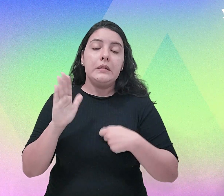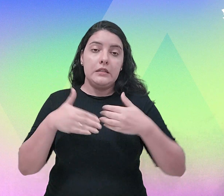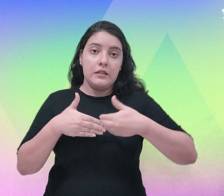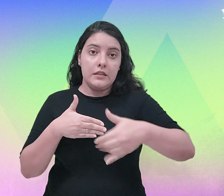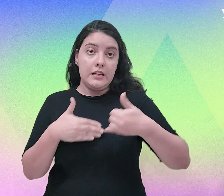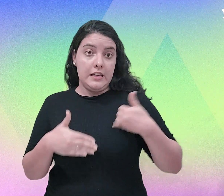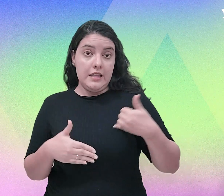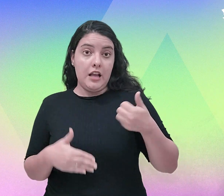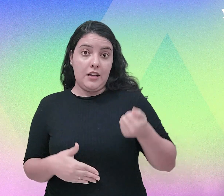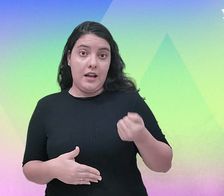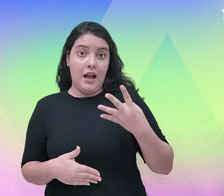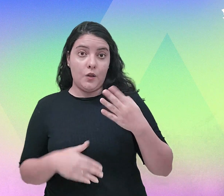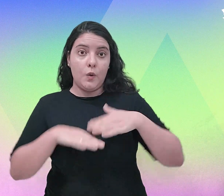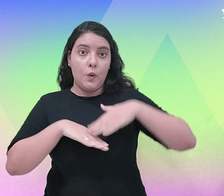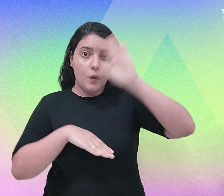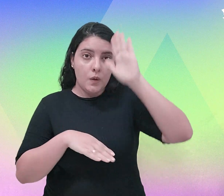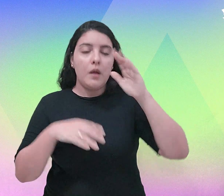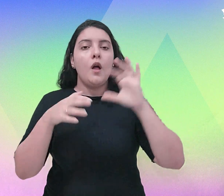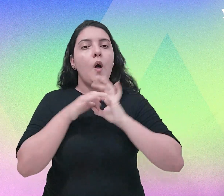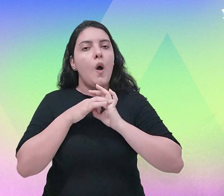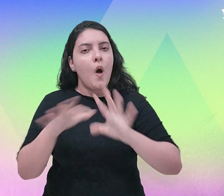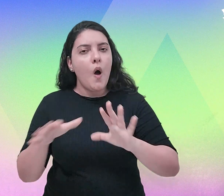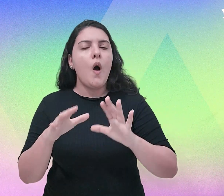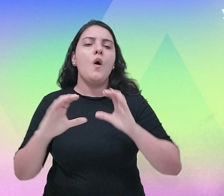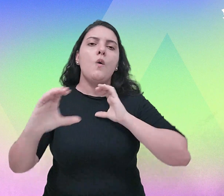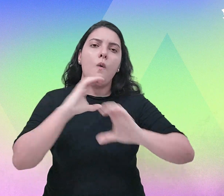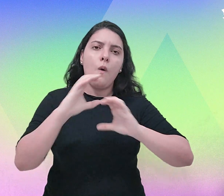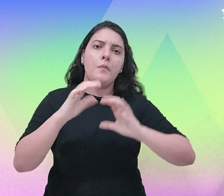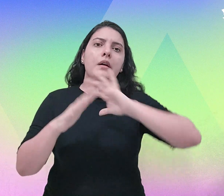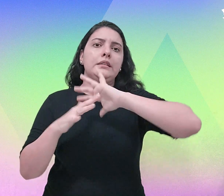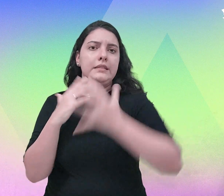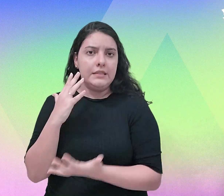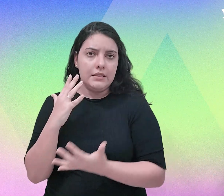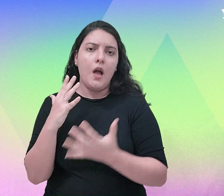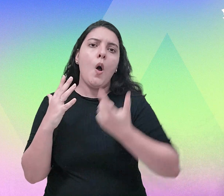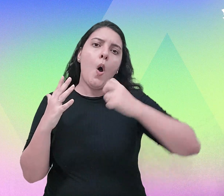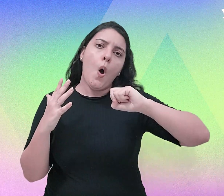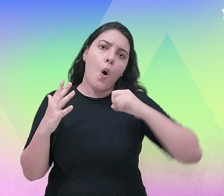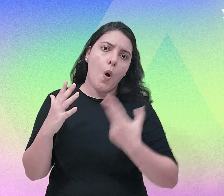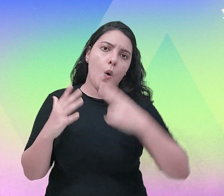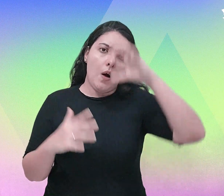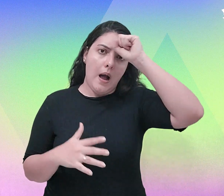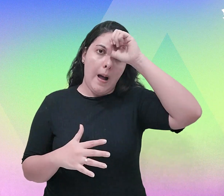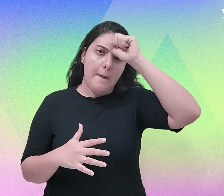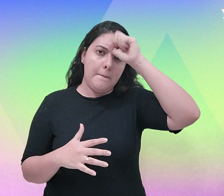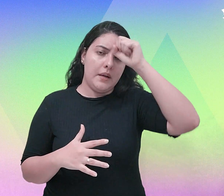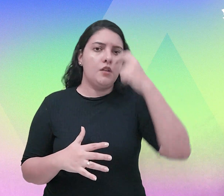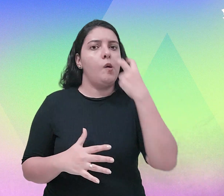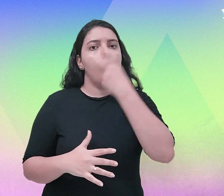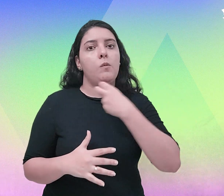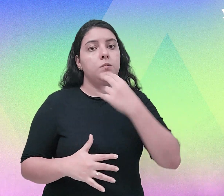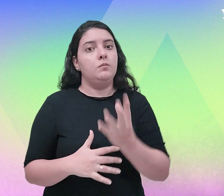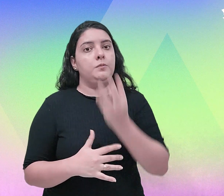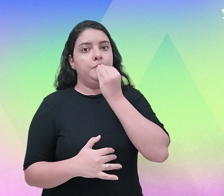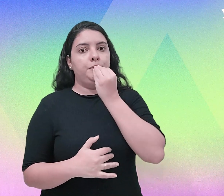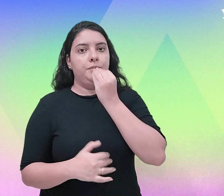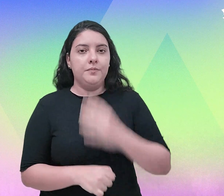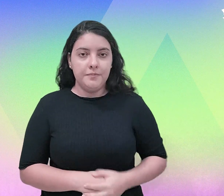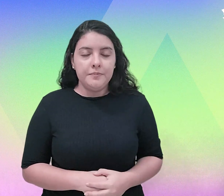partir dos 14 anos com disponibilidade para se comunicarem sinais ou aprender a se comunicar sem a oralidade período